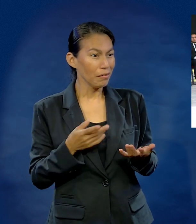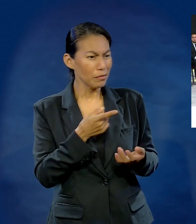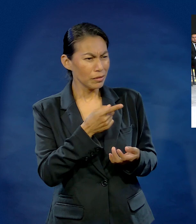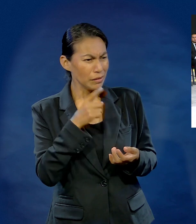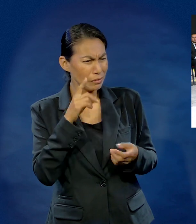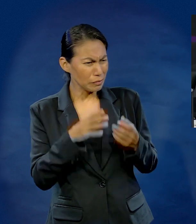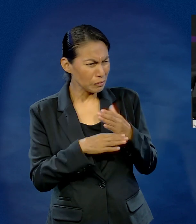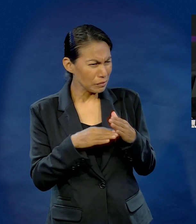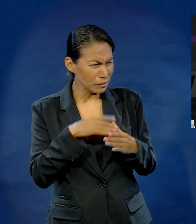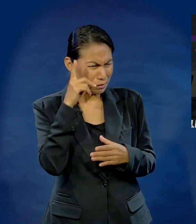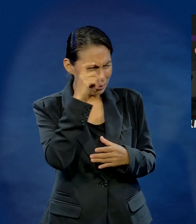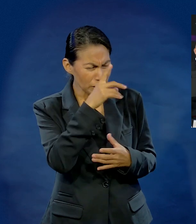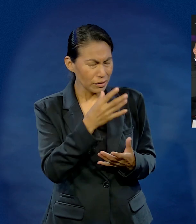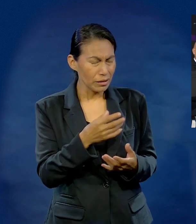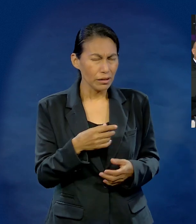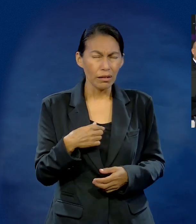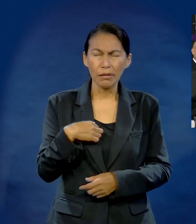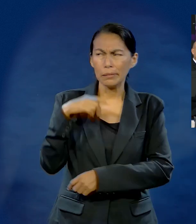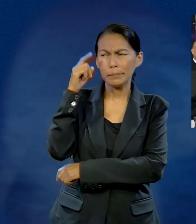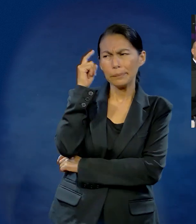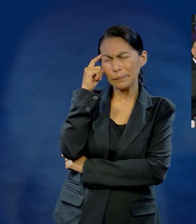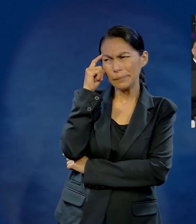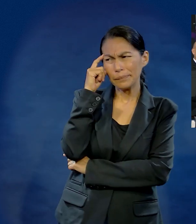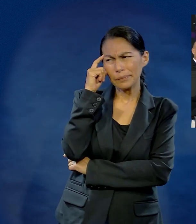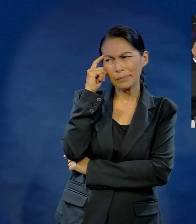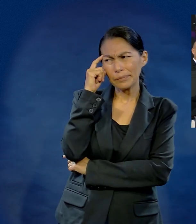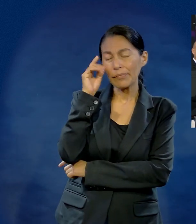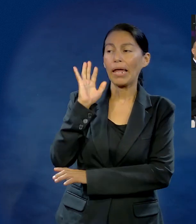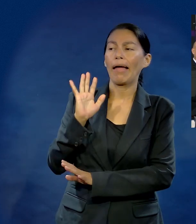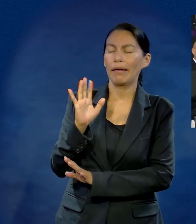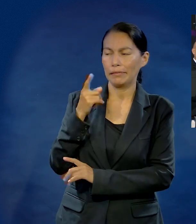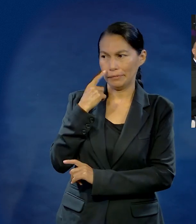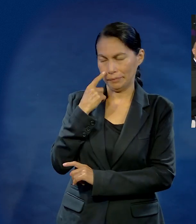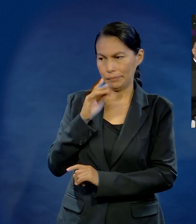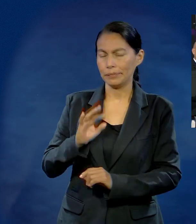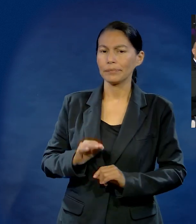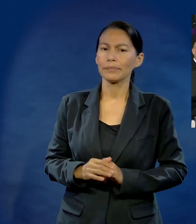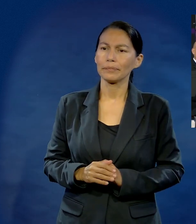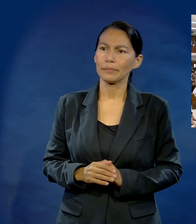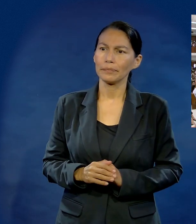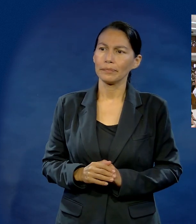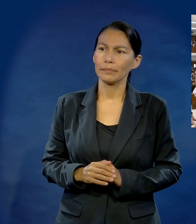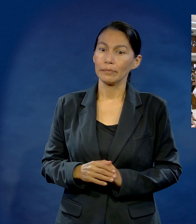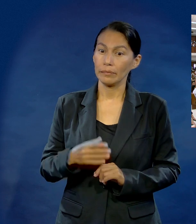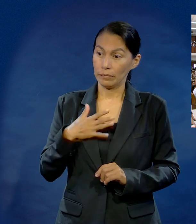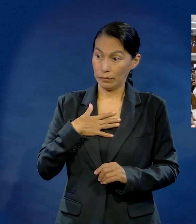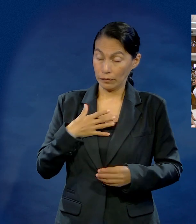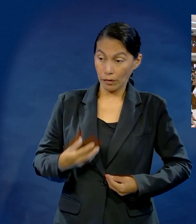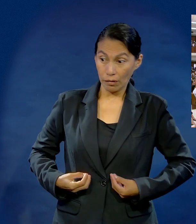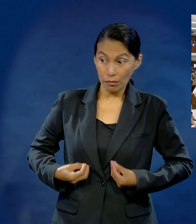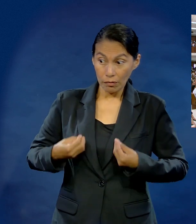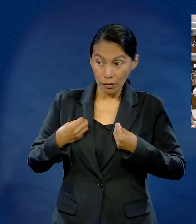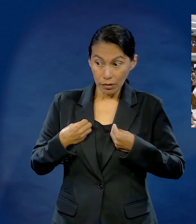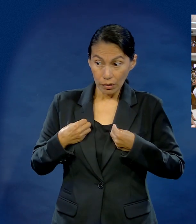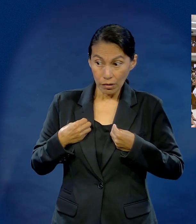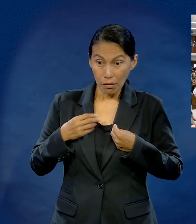de qué, pastor? Sí, ¿cómo le hace usted para ser una persona tan feliz como es, a pesar de pasar tantas cosas